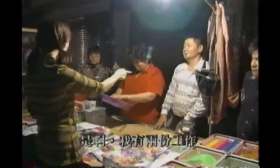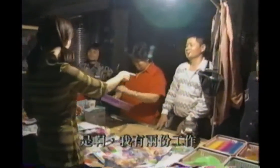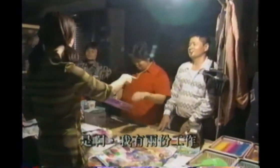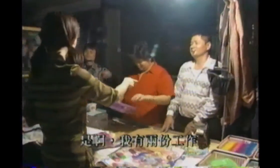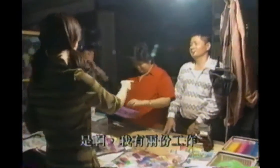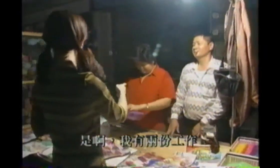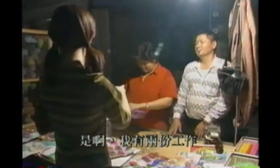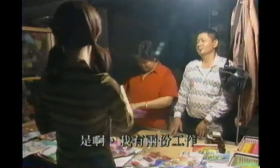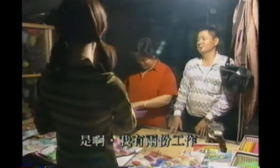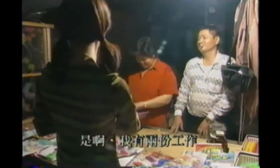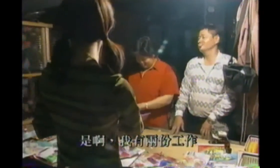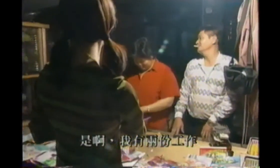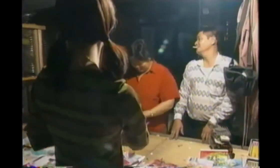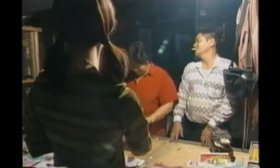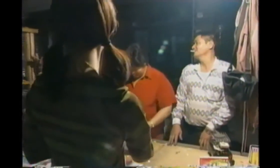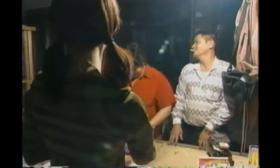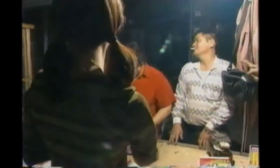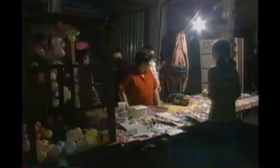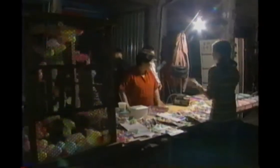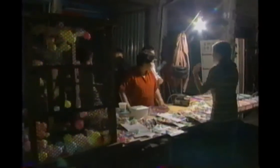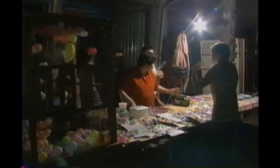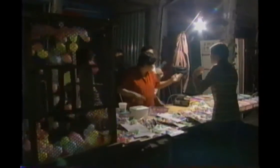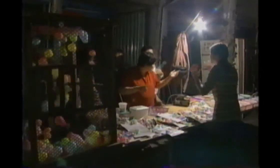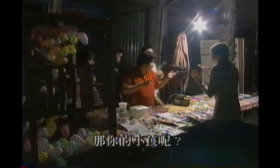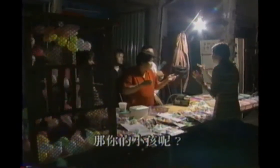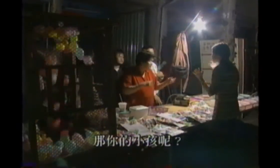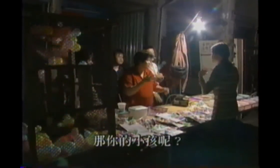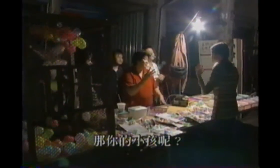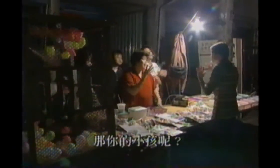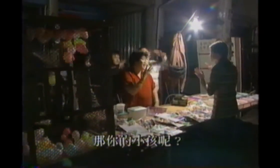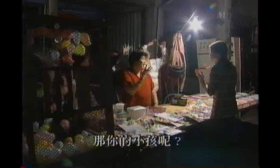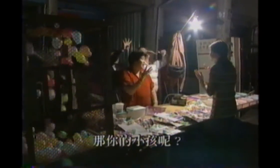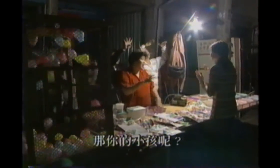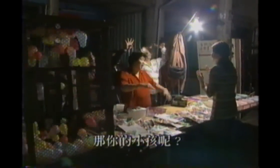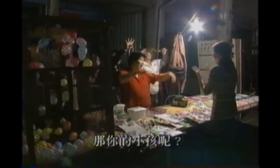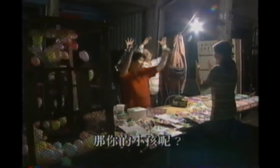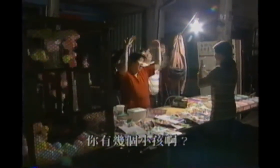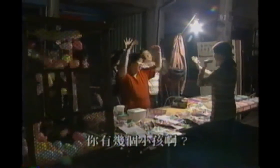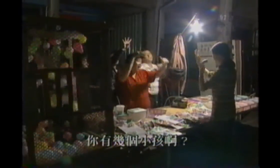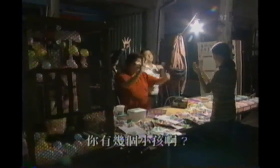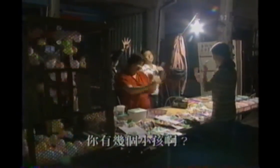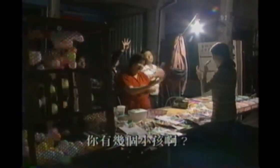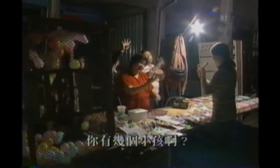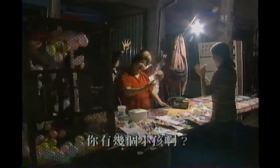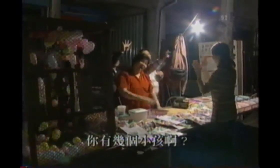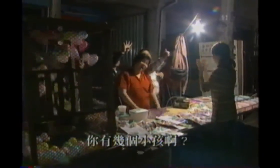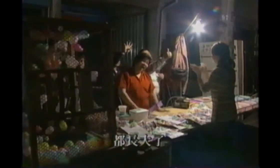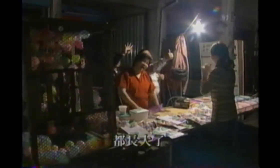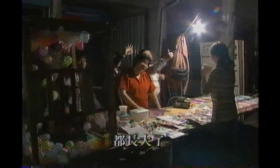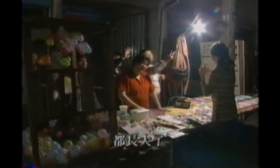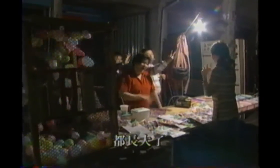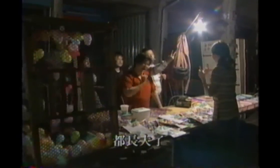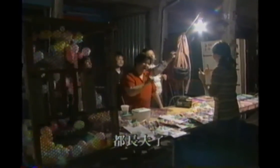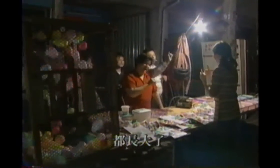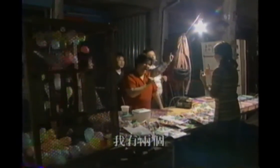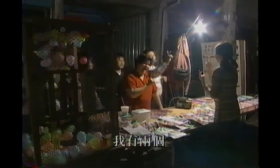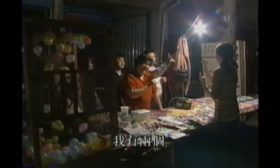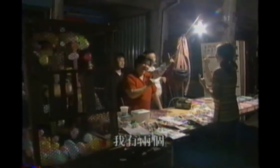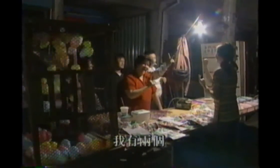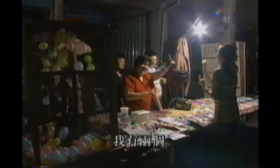对，我有两份工作。 哎，那你的小孩呢？你有几个小孩啊？ 都长大了。我有两